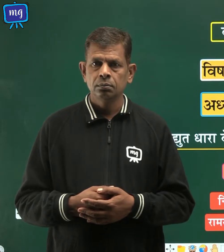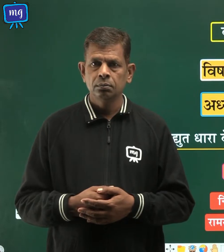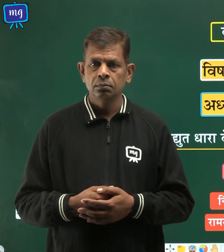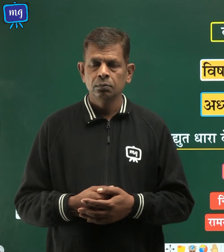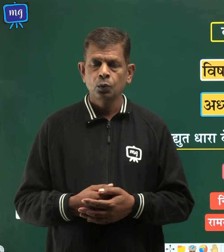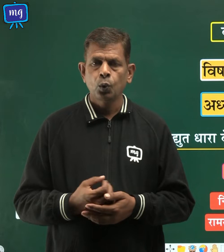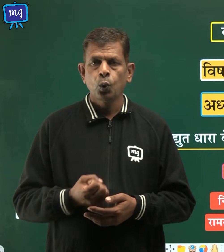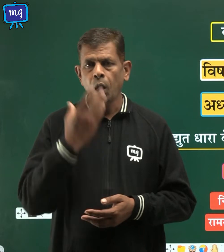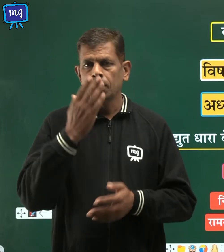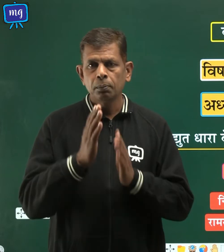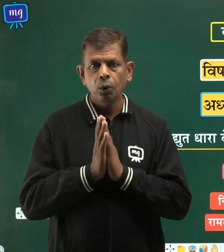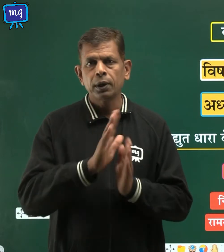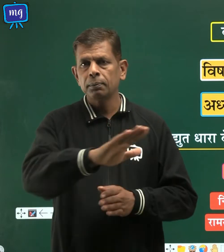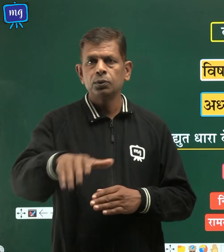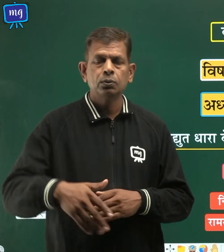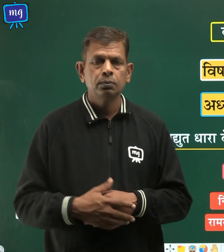गुड मॉर्निंग बच्चों।